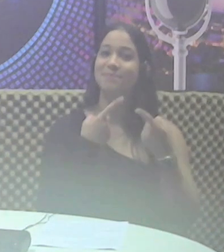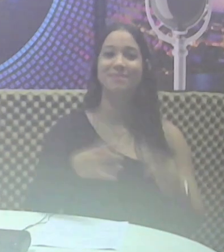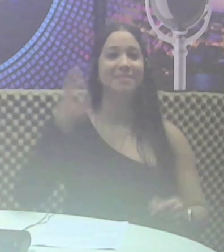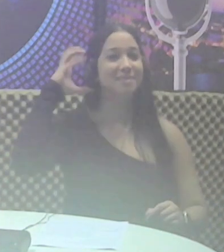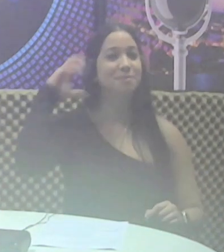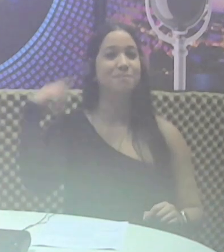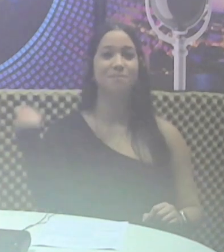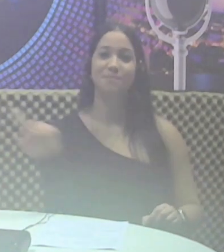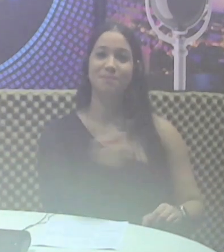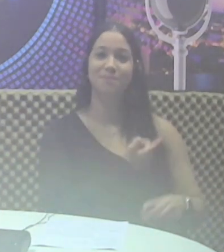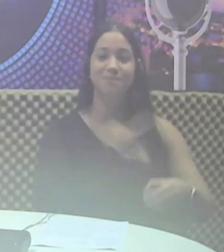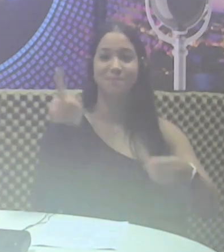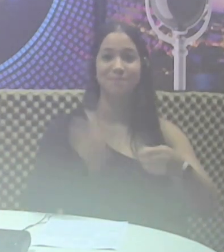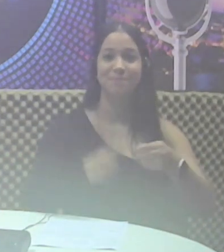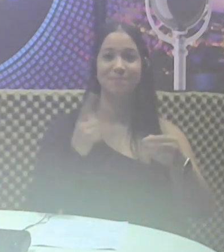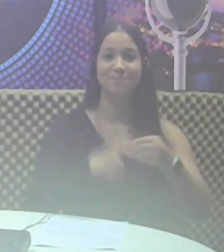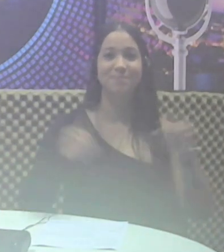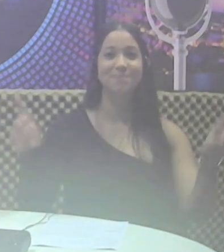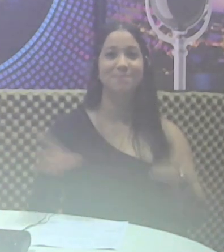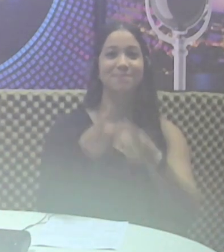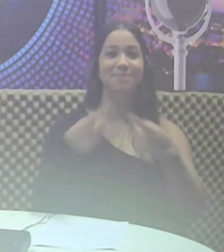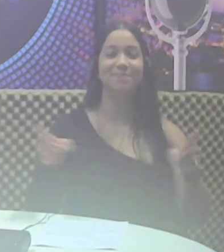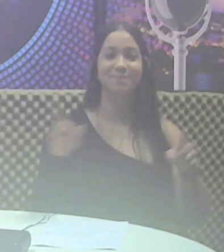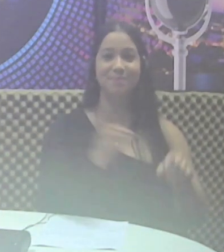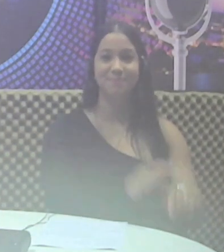Rádio Nossa Cidade.